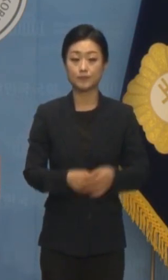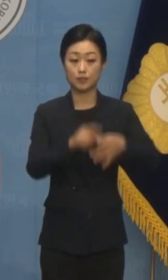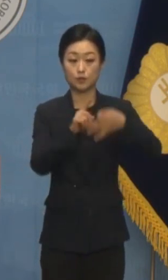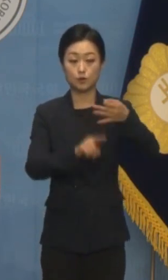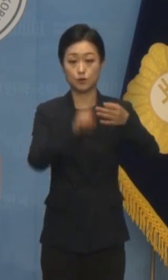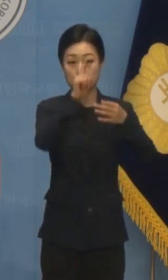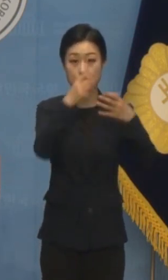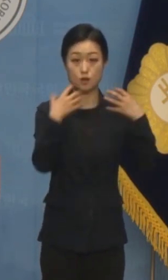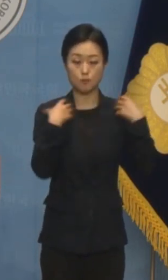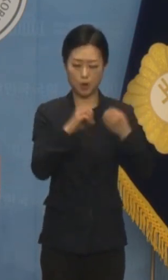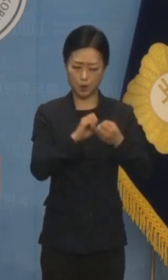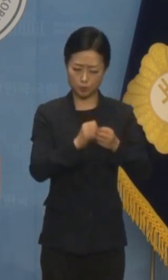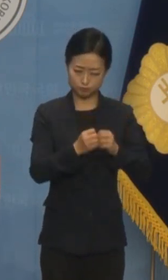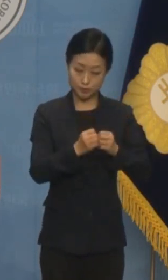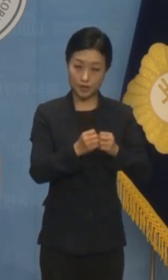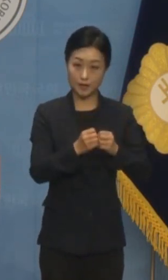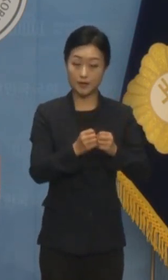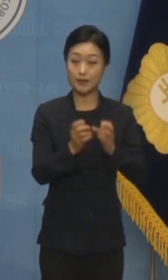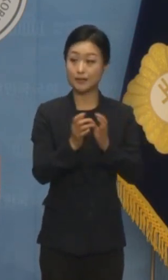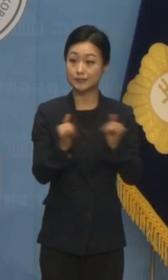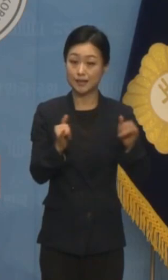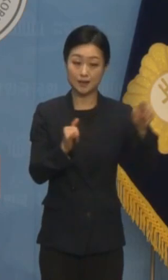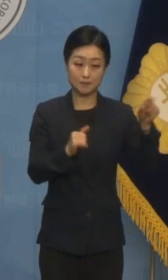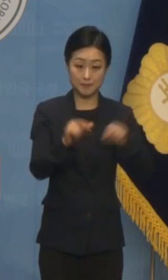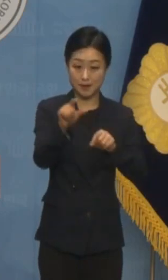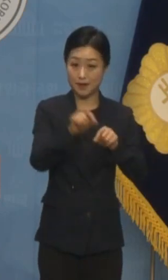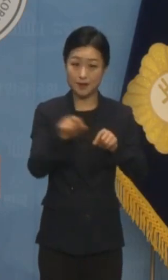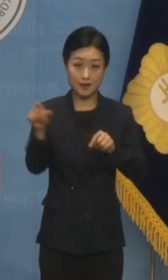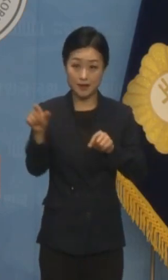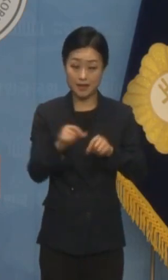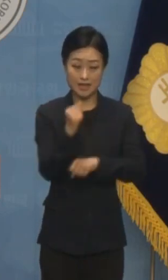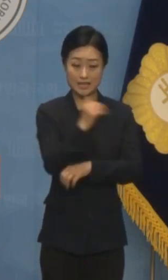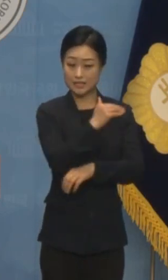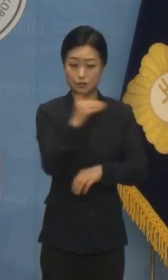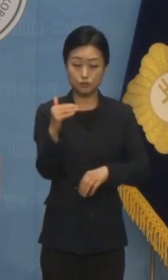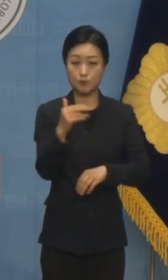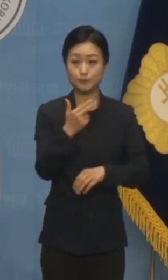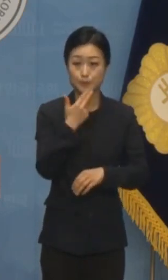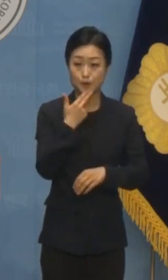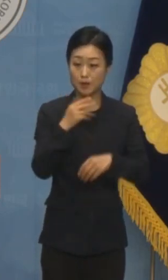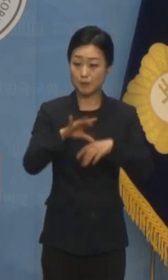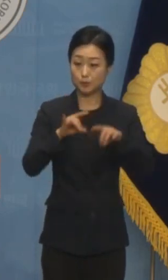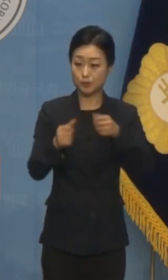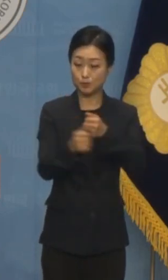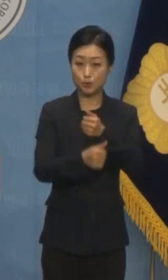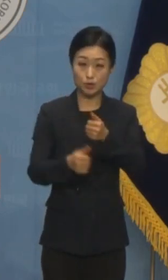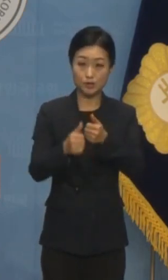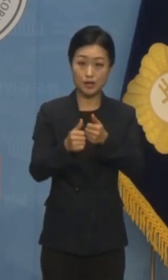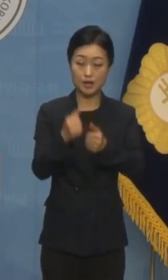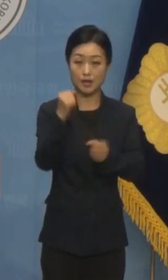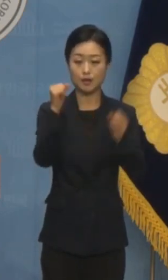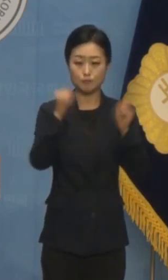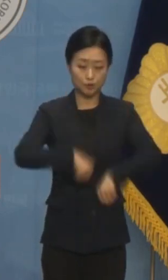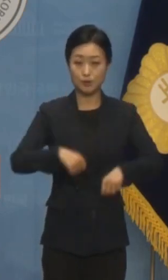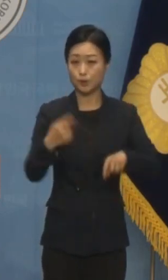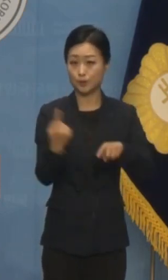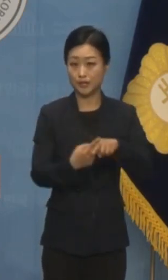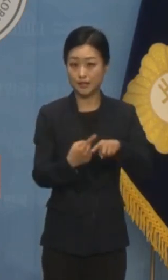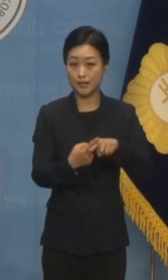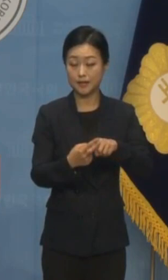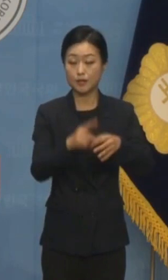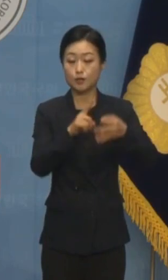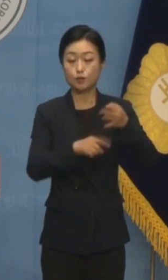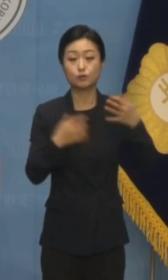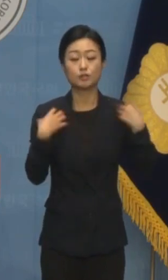윤석열 정권의 꼼수에 인사의 기본 원칙과 방통위의 근본이 무너지고 있습니다. 윤석열